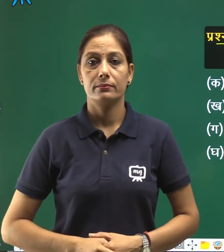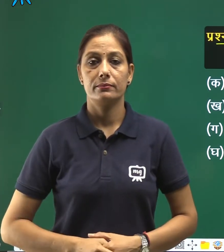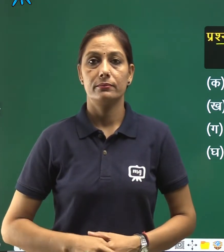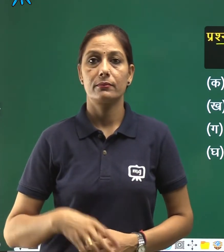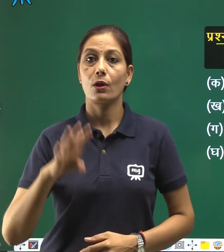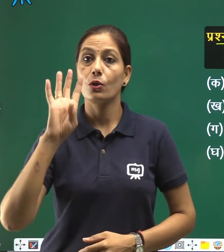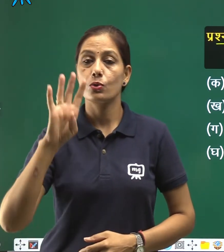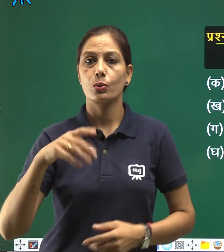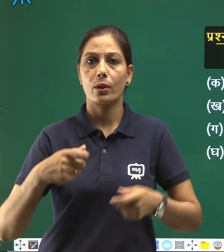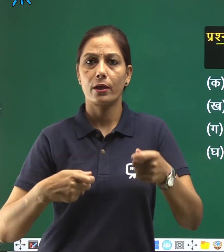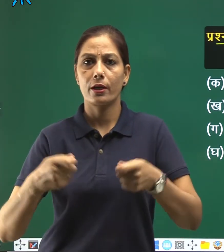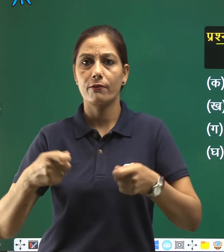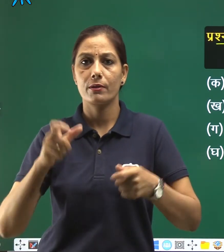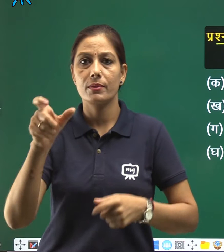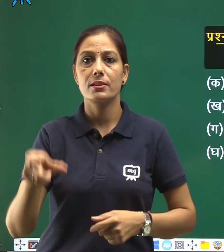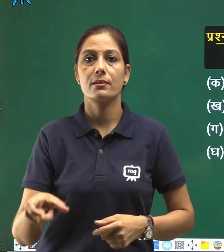चौथा ड्राइवर ने।